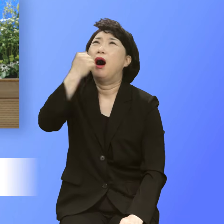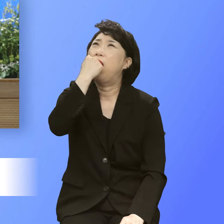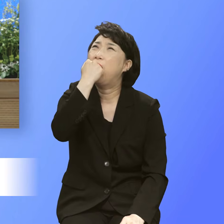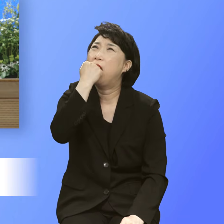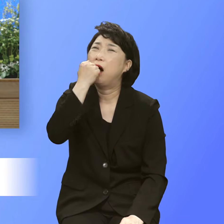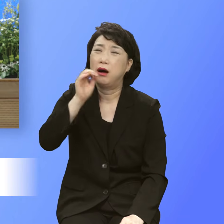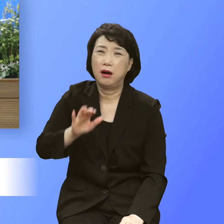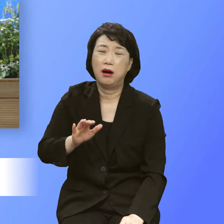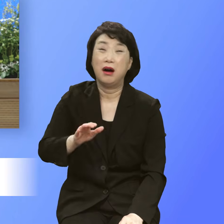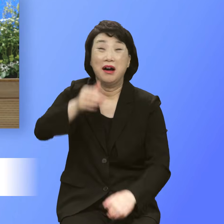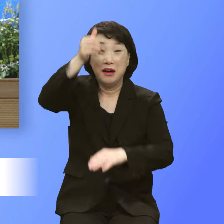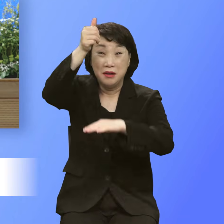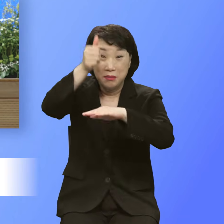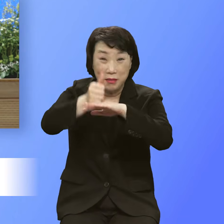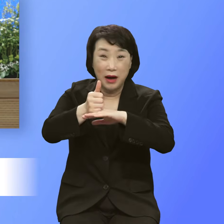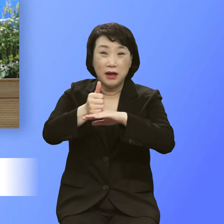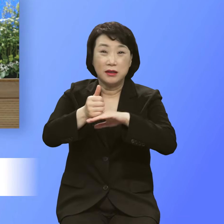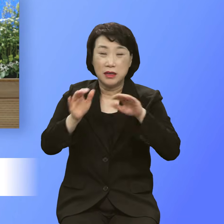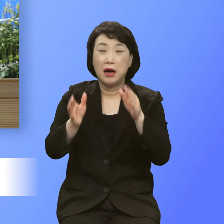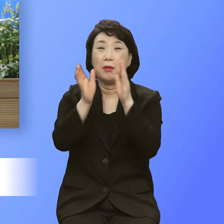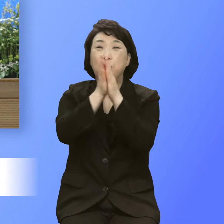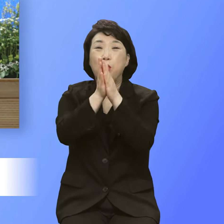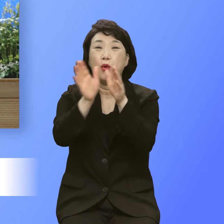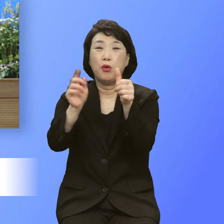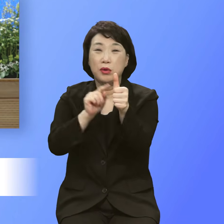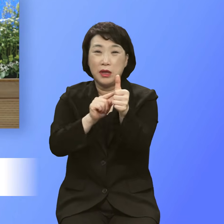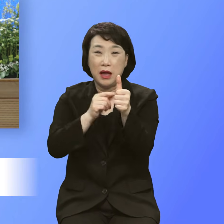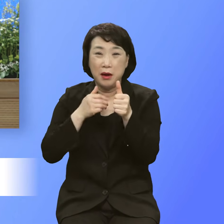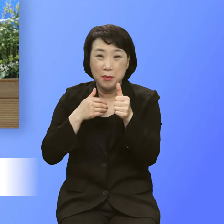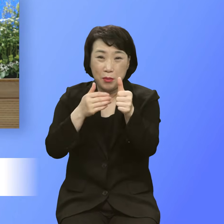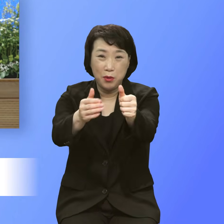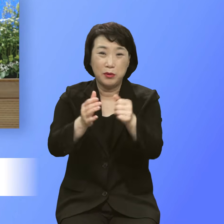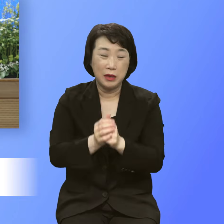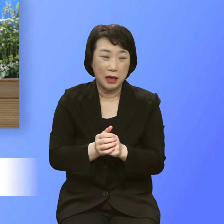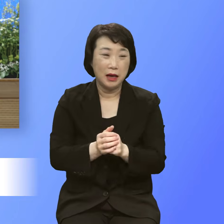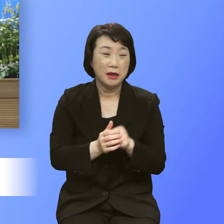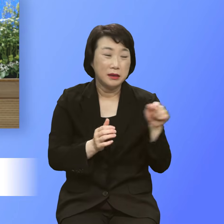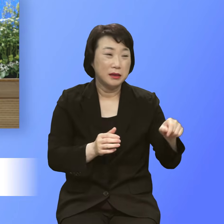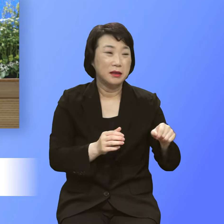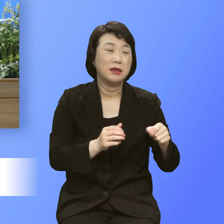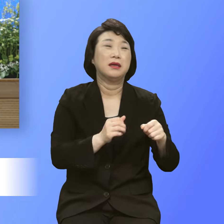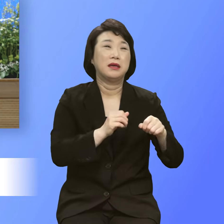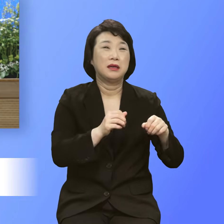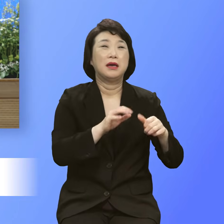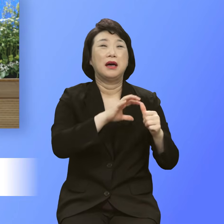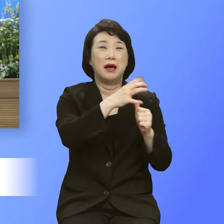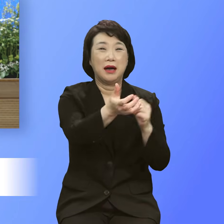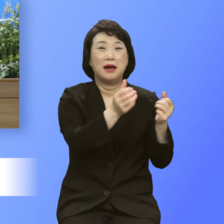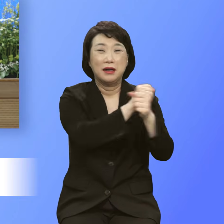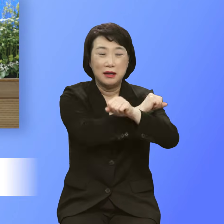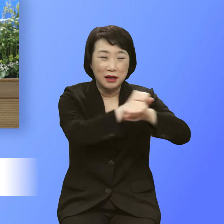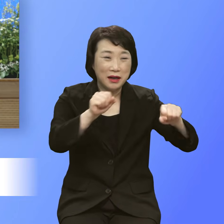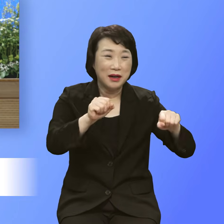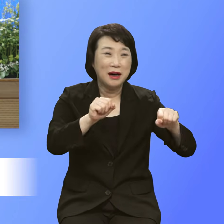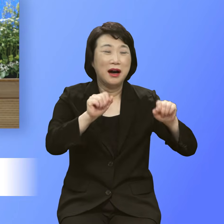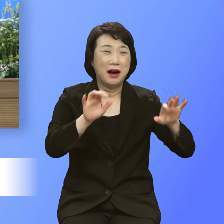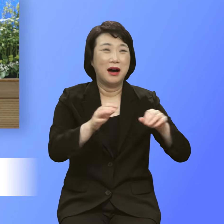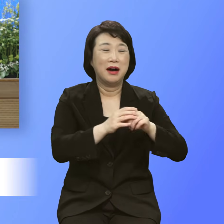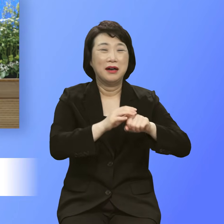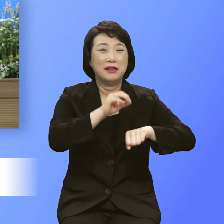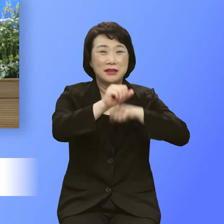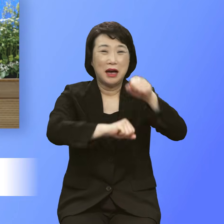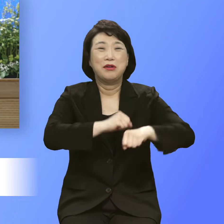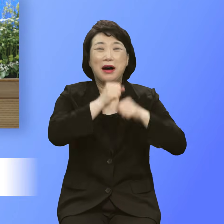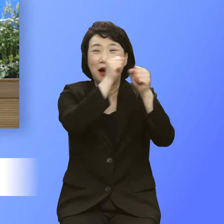기다리다 드디어 모세를 통해서 자유와 해방이 왔어요. 그 기쁨의 순간이